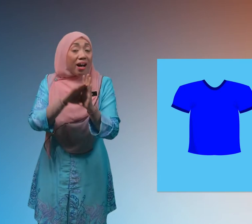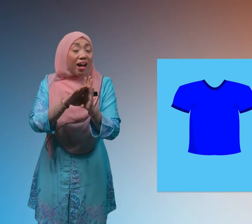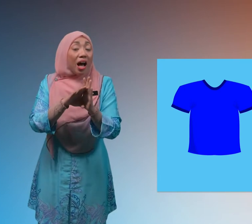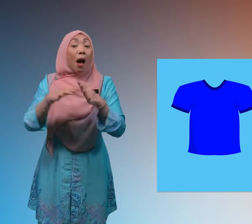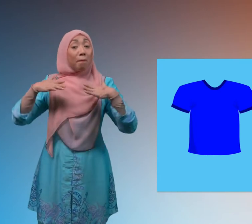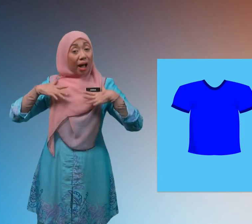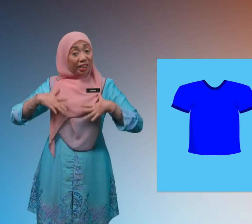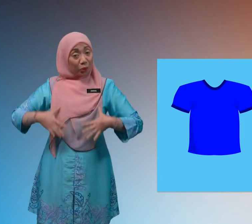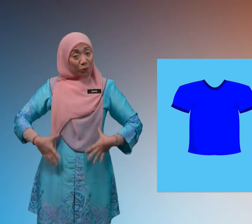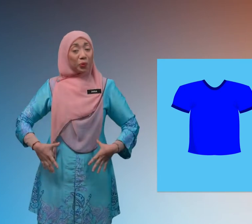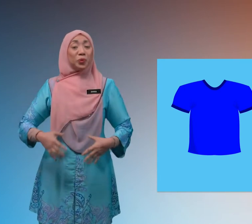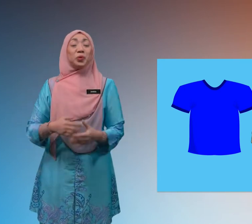Gambar baju.